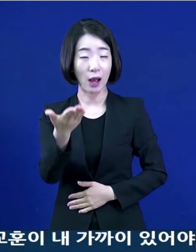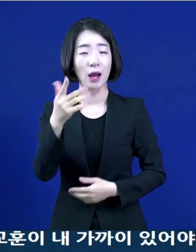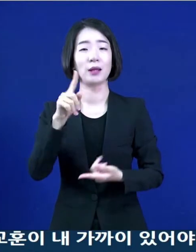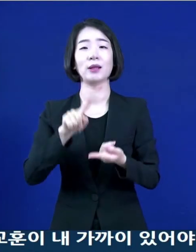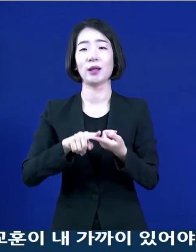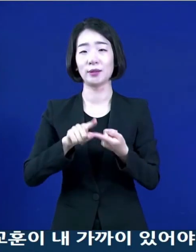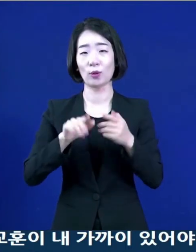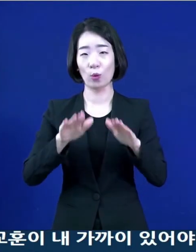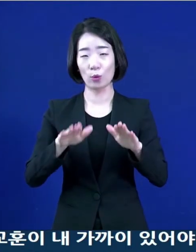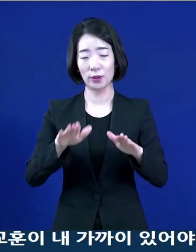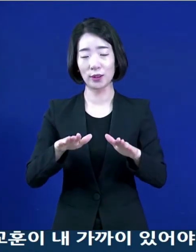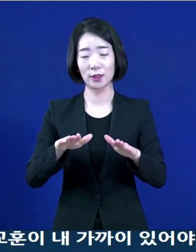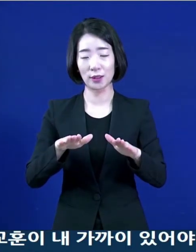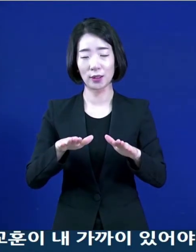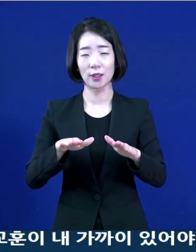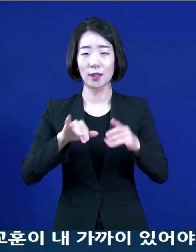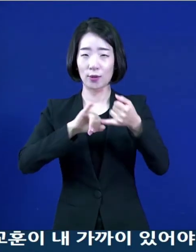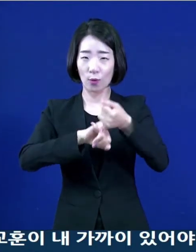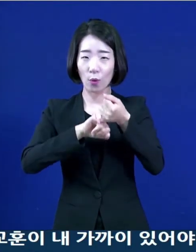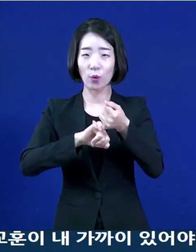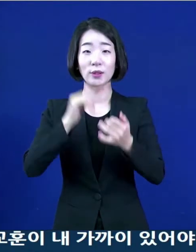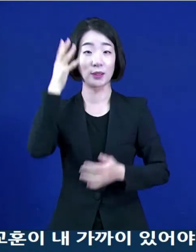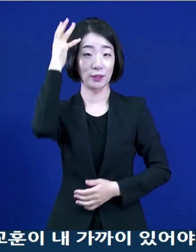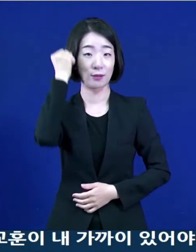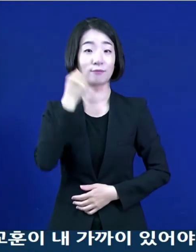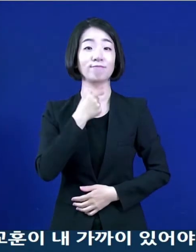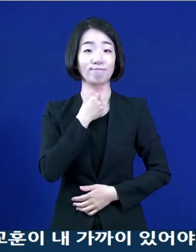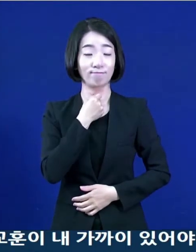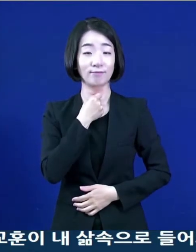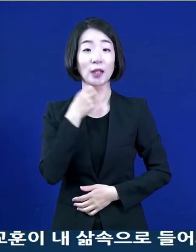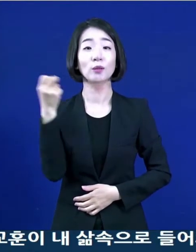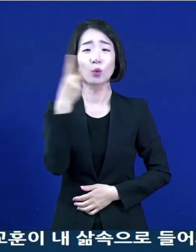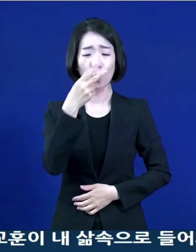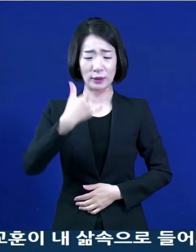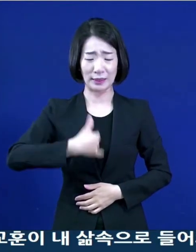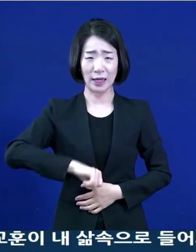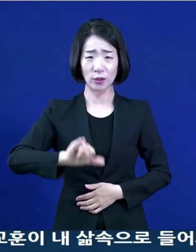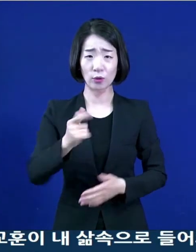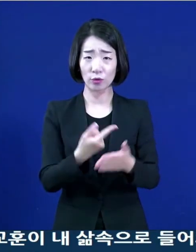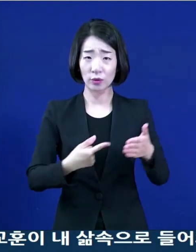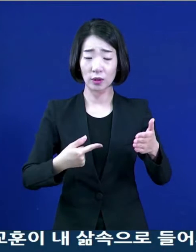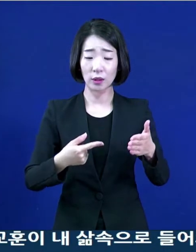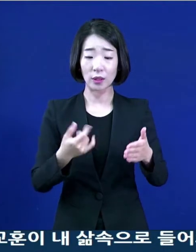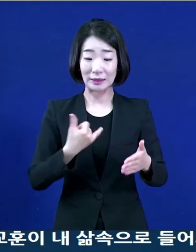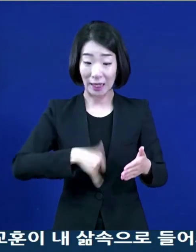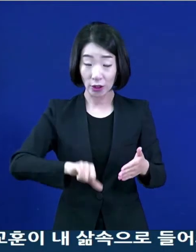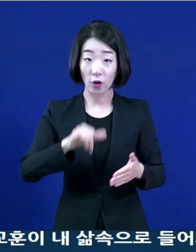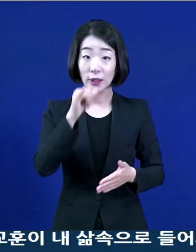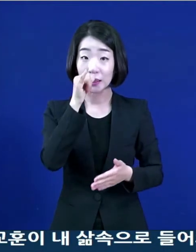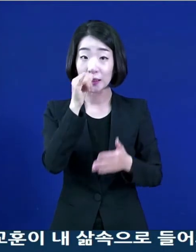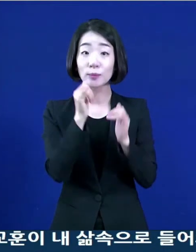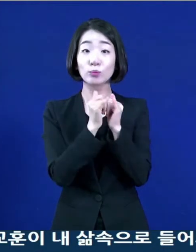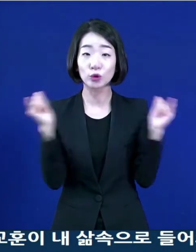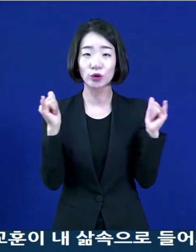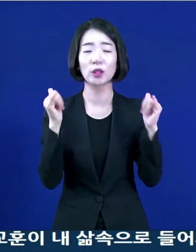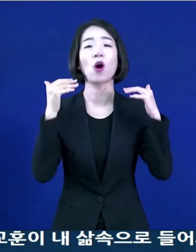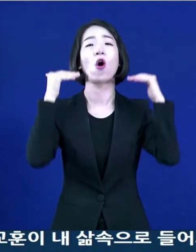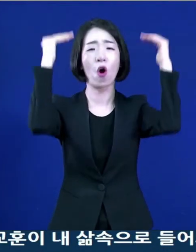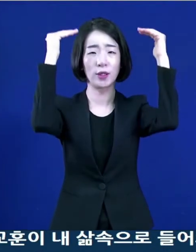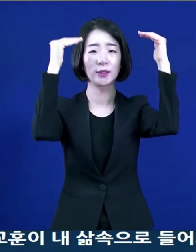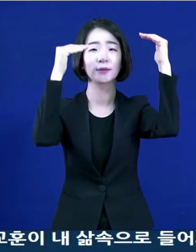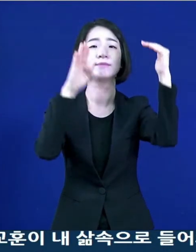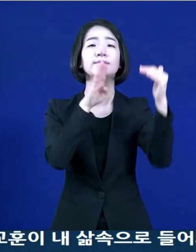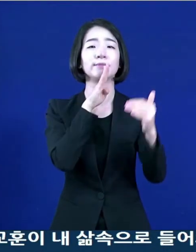우리들이 교훈 삼아야 하겠습니다. 특별히 자녀를 둔 분들은 다 어른입니다. 이 어른들이 이 말씀으로 다시 한번